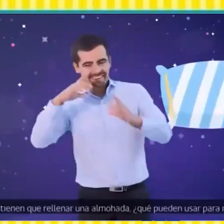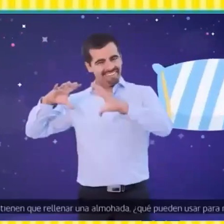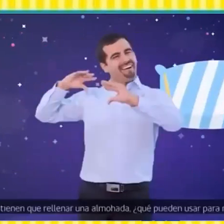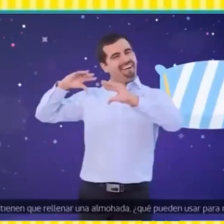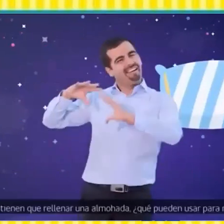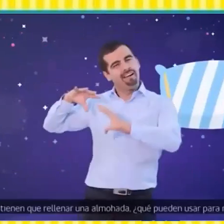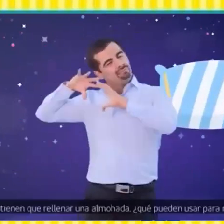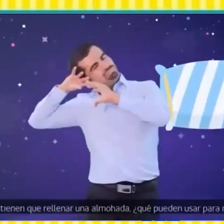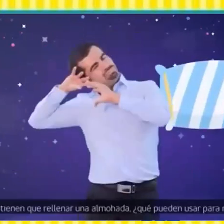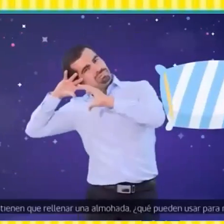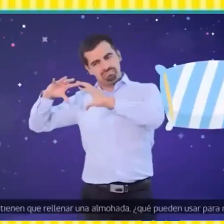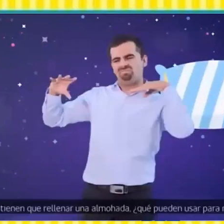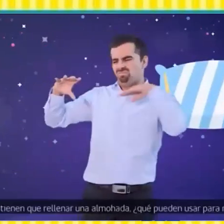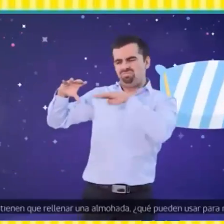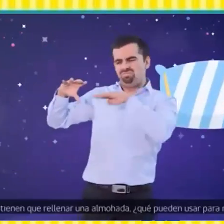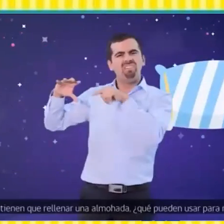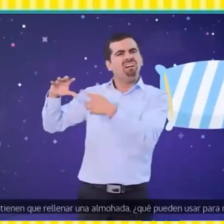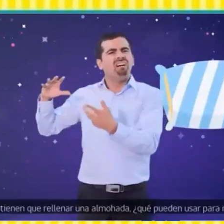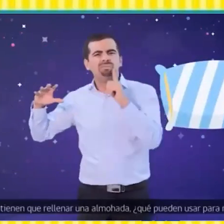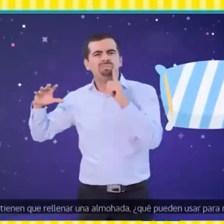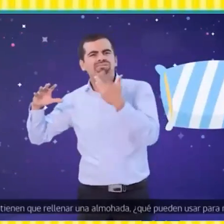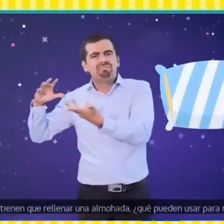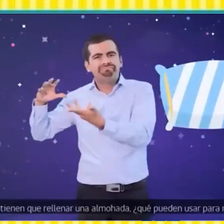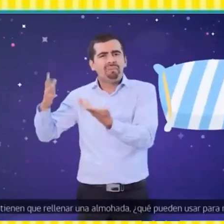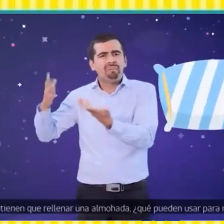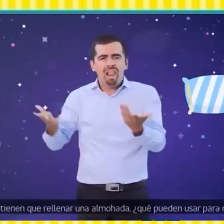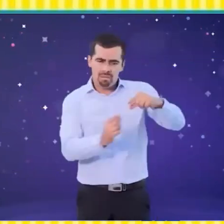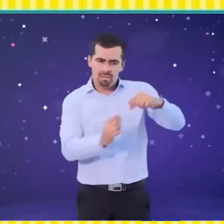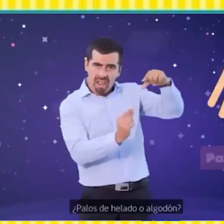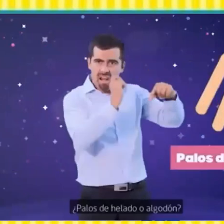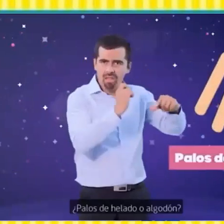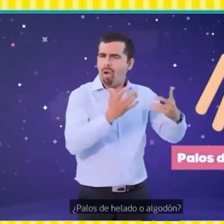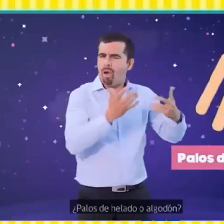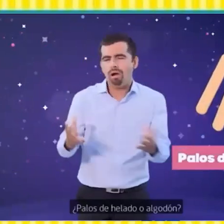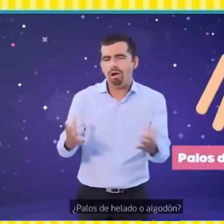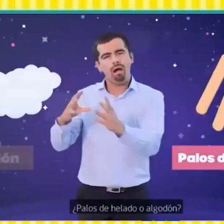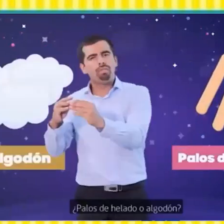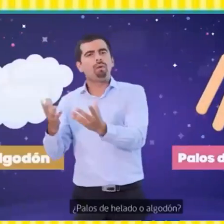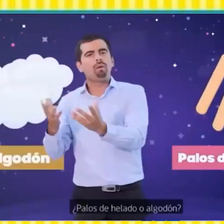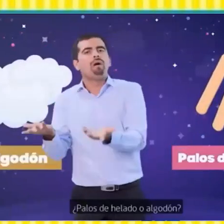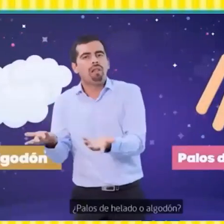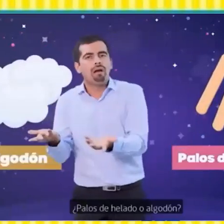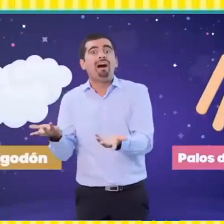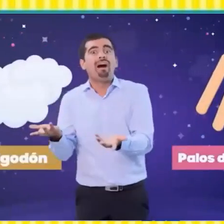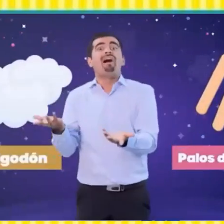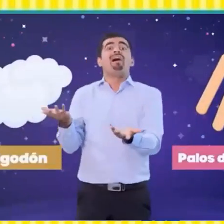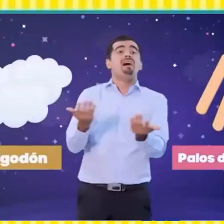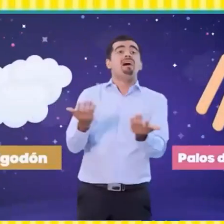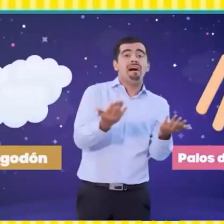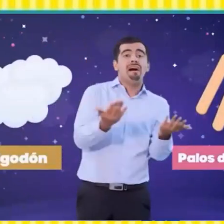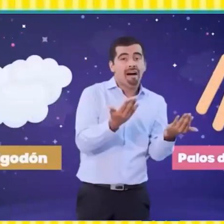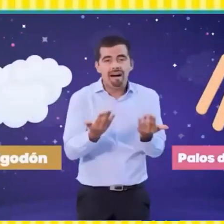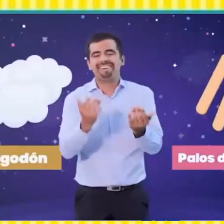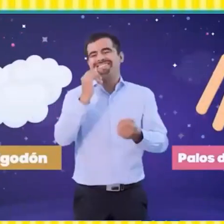Si tienen que rellenar una almohada, ¿qué pueden usar para rellenarla? ¿Palos de helado o algodón?